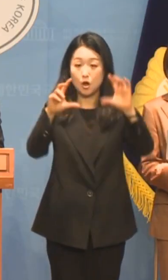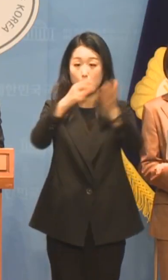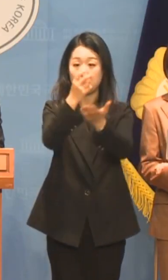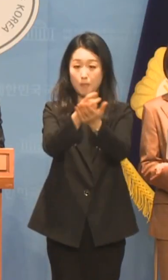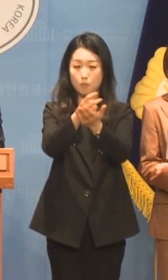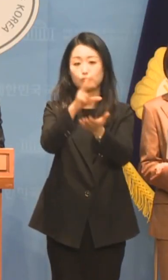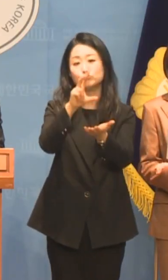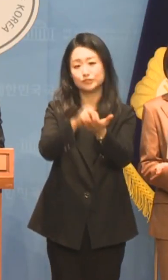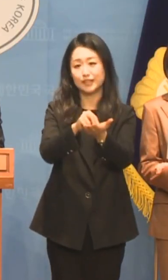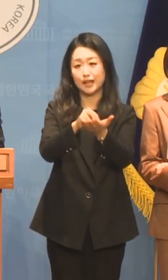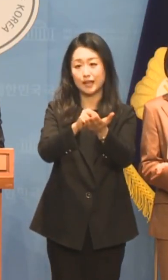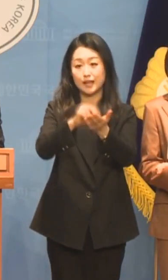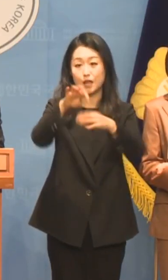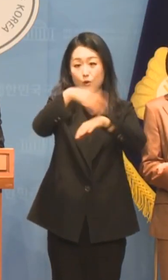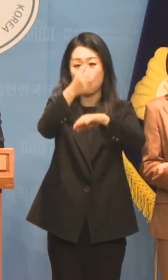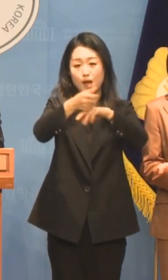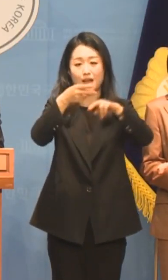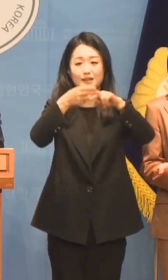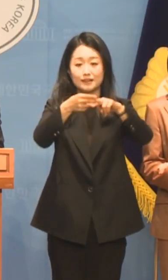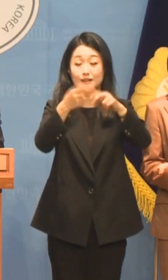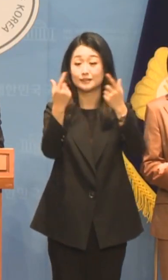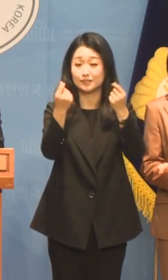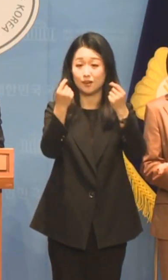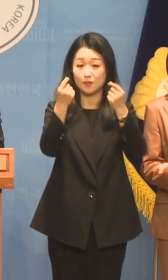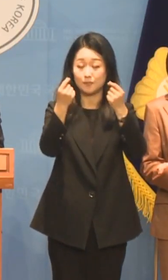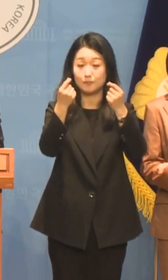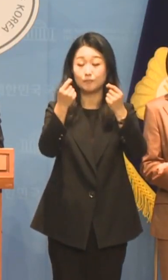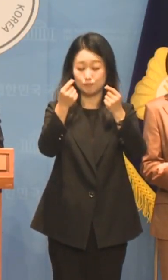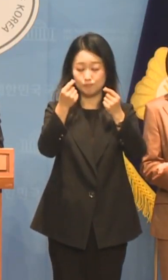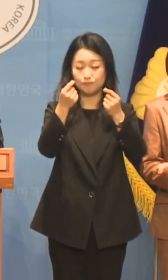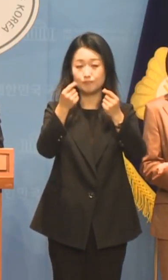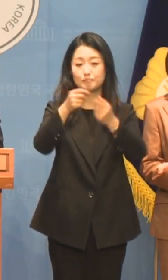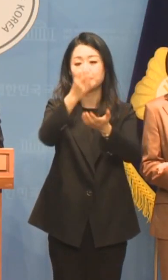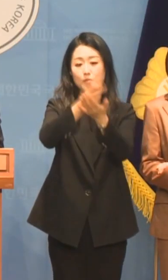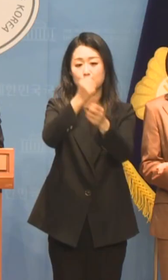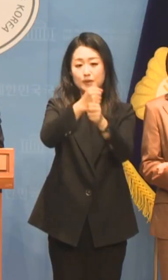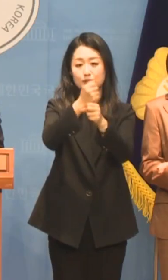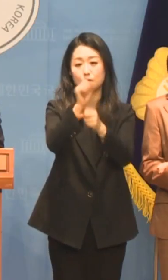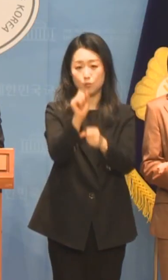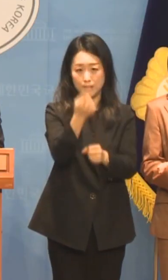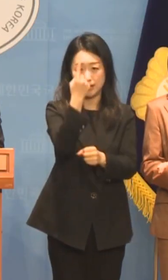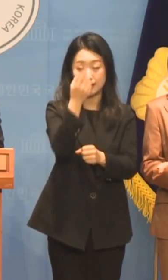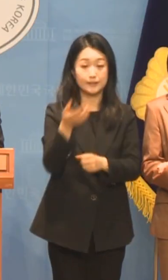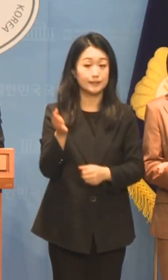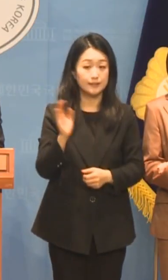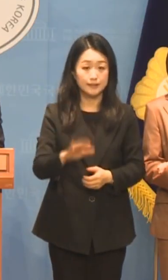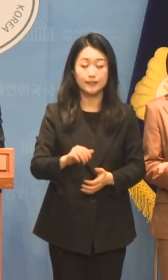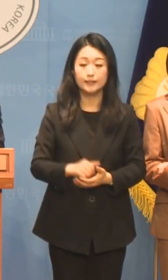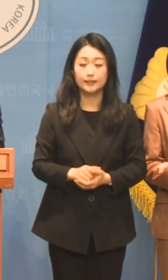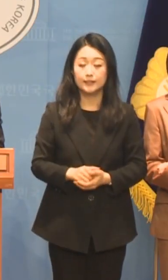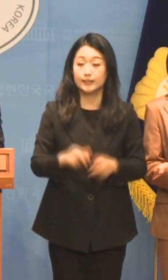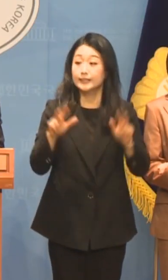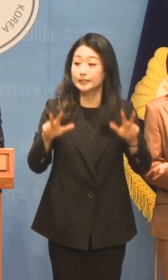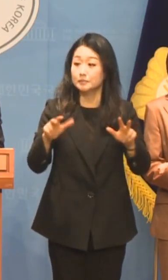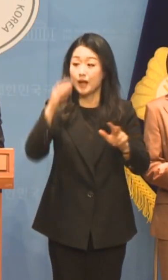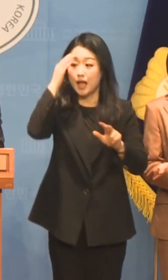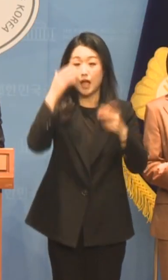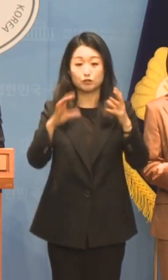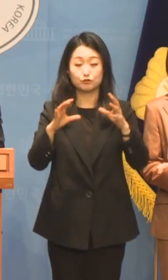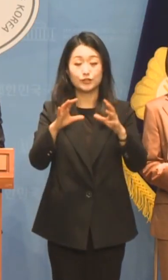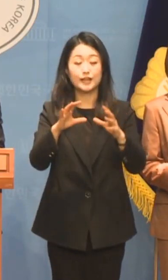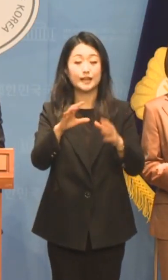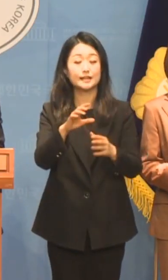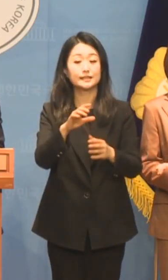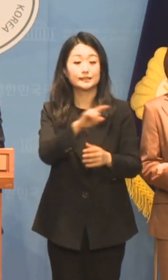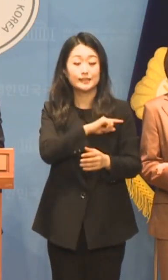문제가 제왕적 대통령제라고들 말을 합니다. 그런데 지금 대한민국의